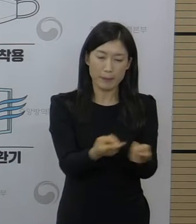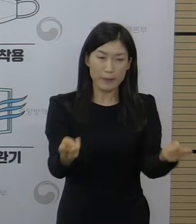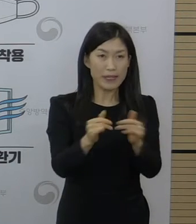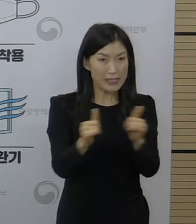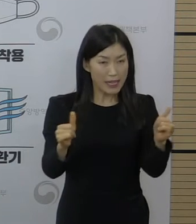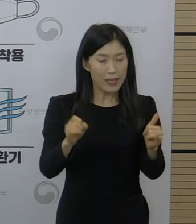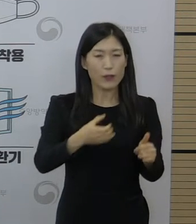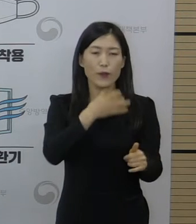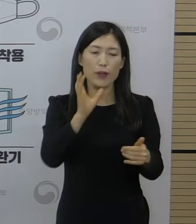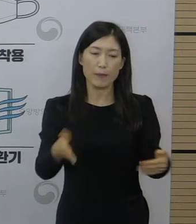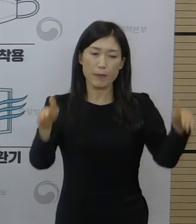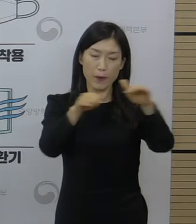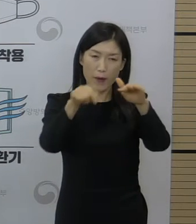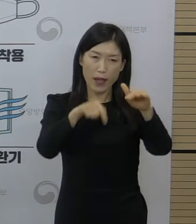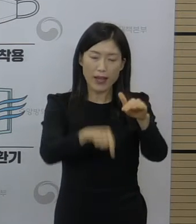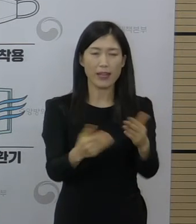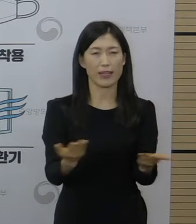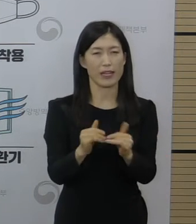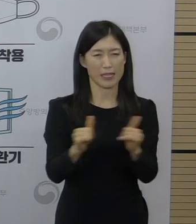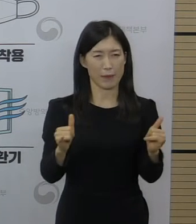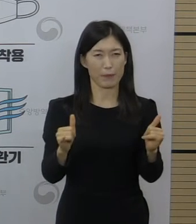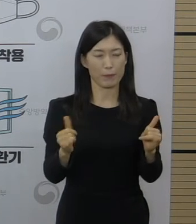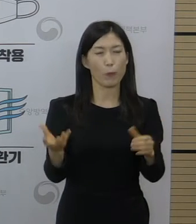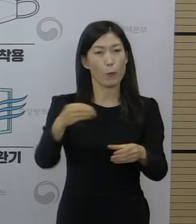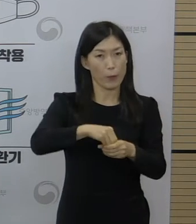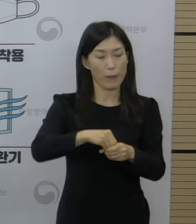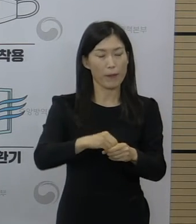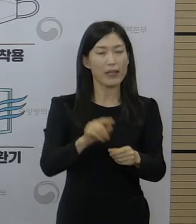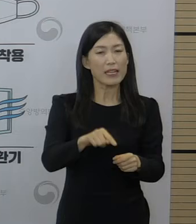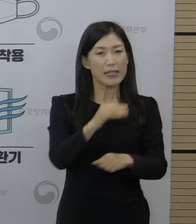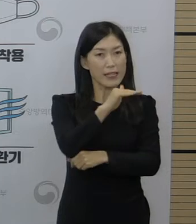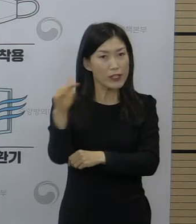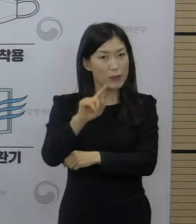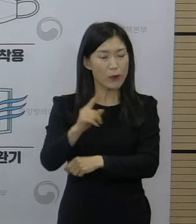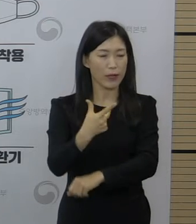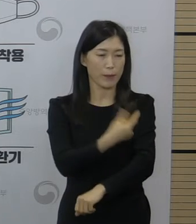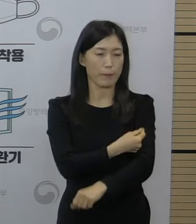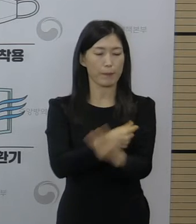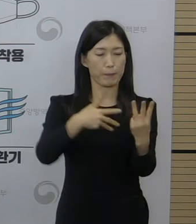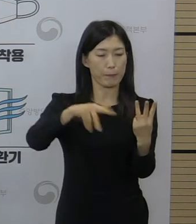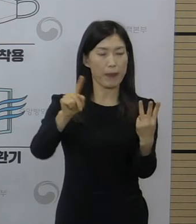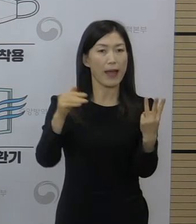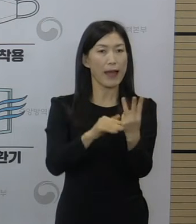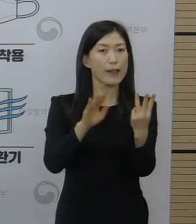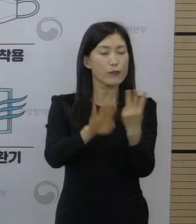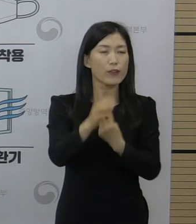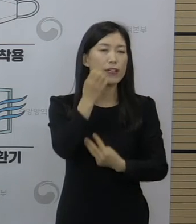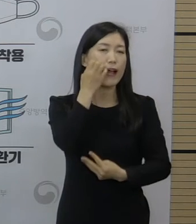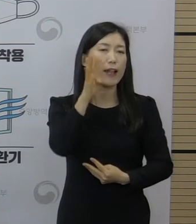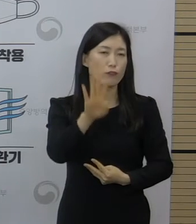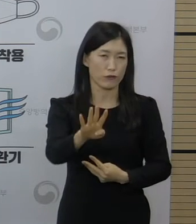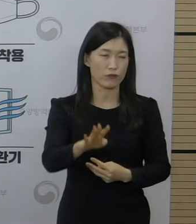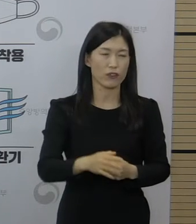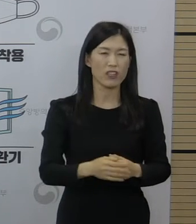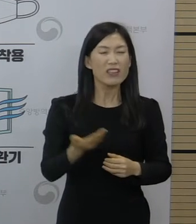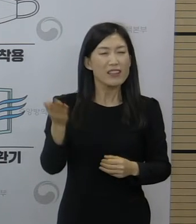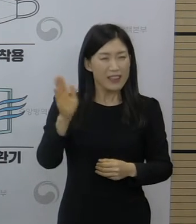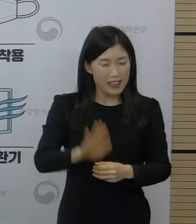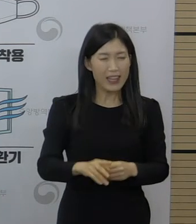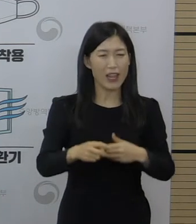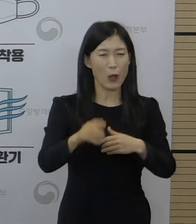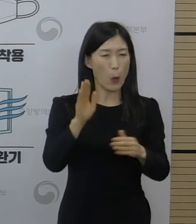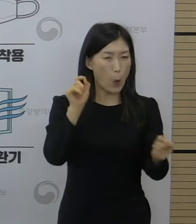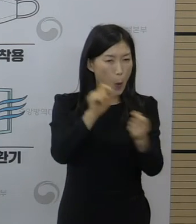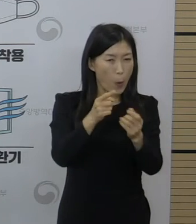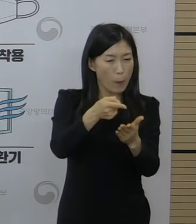종사자까지이며 접종 간격은 3차 접종 후에 4개월입니다. 다만 수술이나 입원 그리고 국외 출국